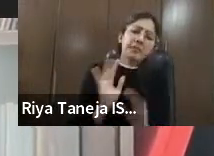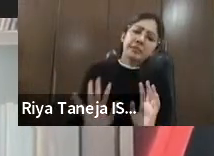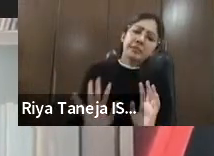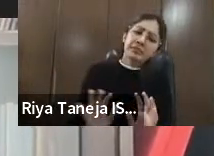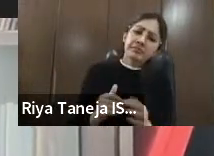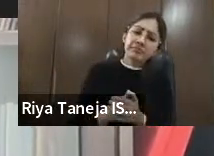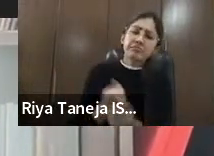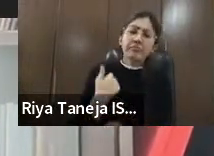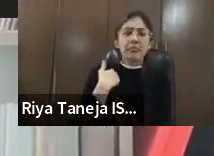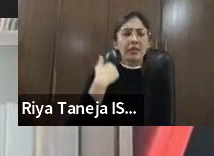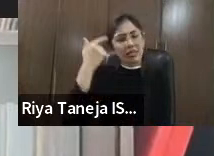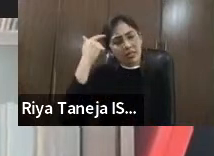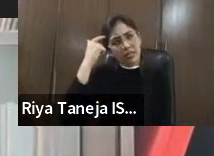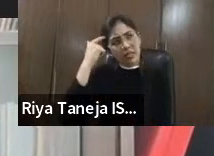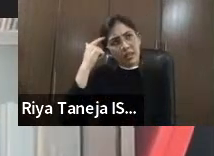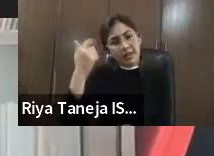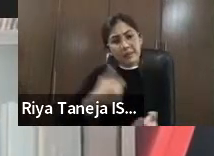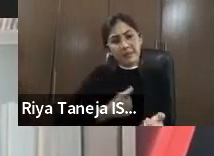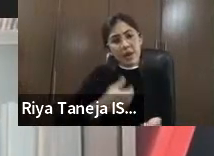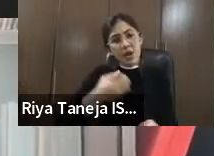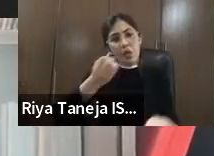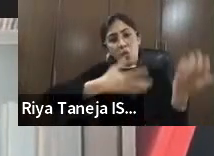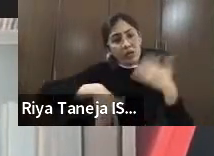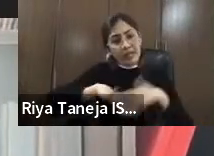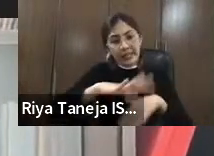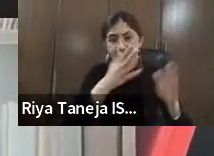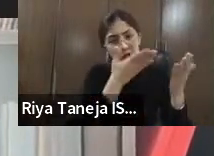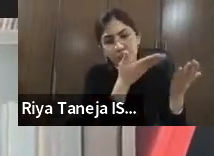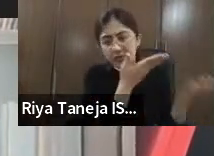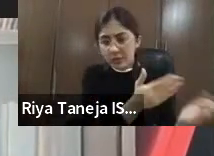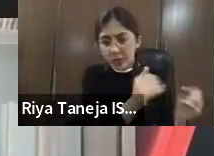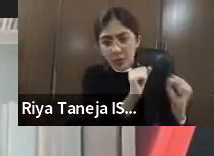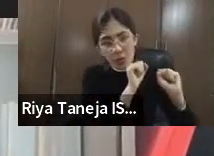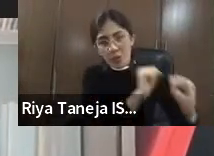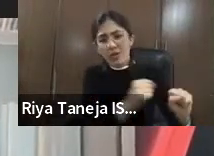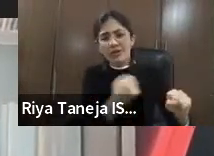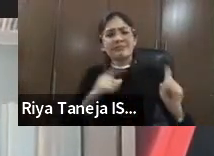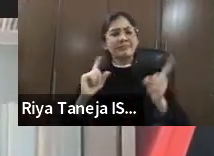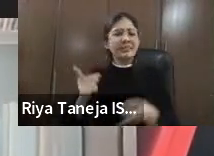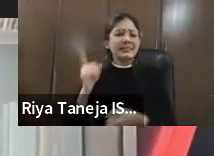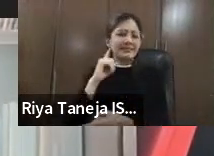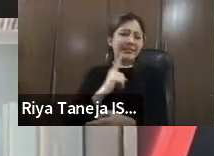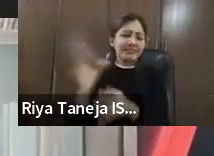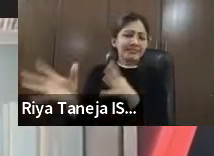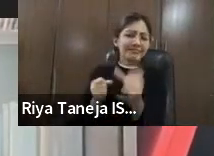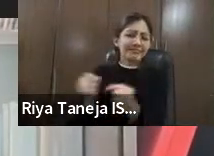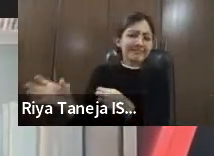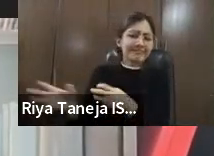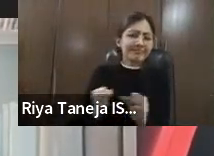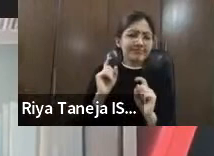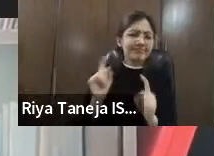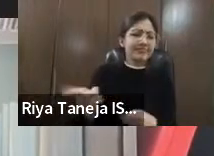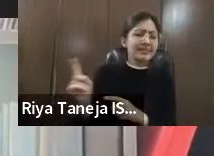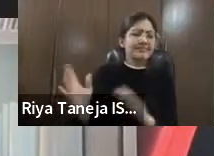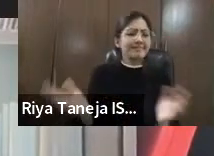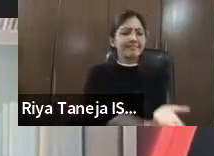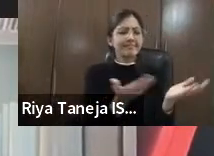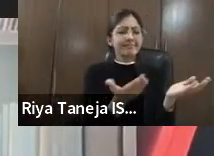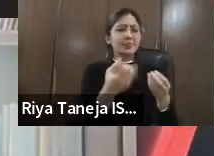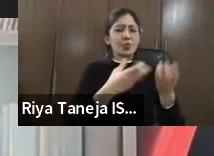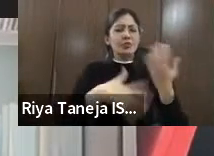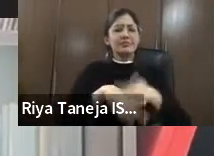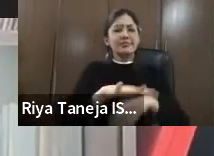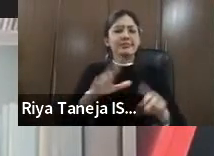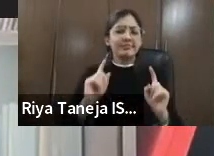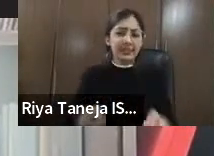सवाल उठता था कि जिनकी ऑर्गेनाइजेशन है उन्हीं के द्वारा इसको चलाया जाना चाहिए। इसमें अब हम पिछले 4 साल में